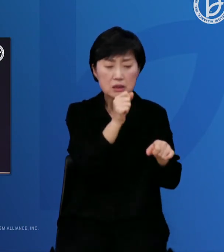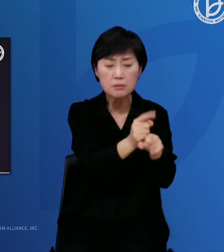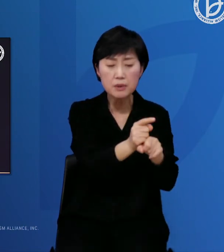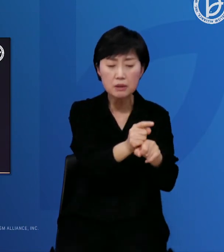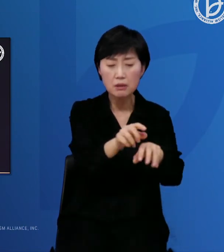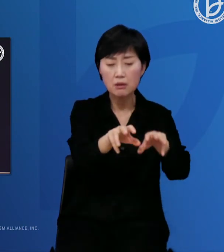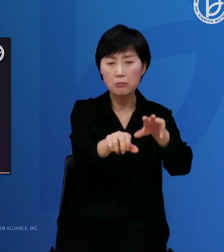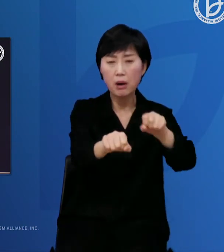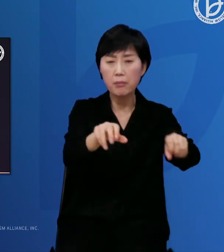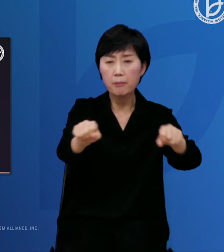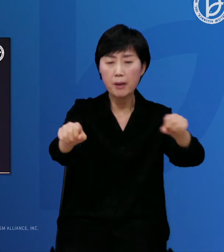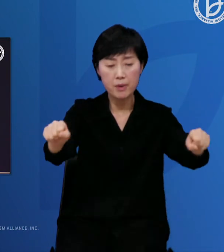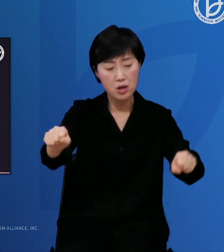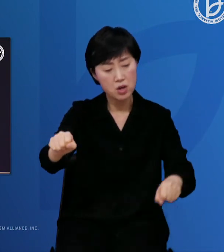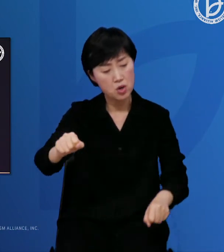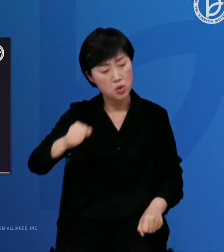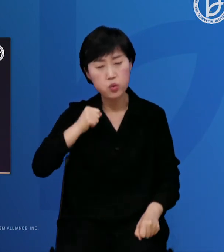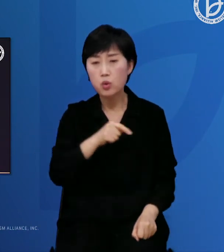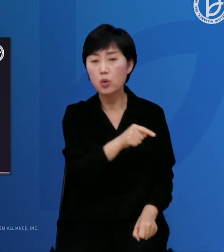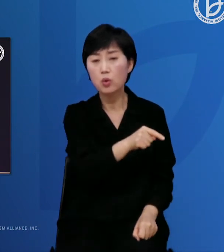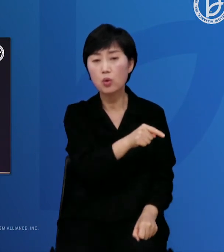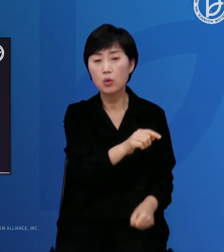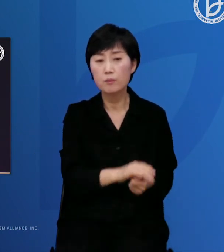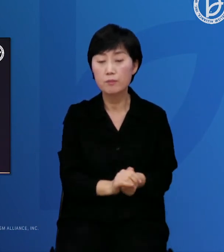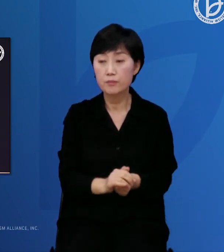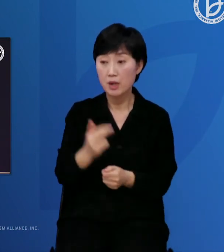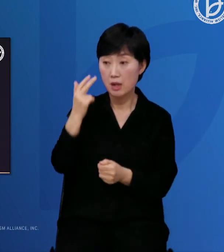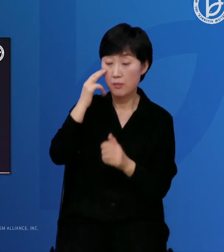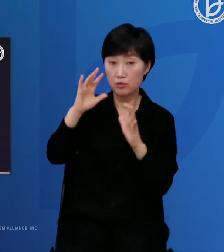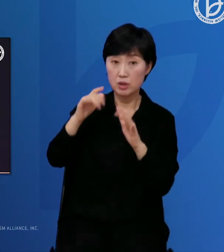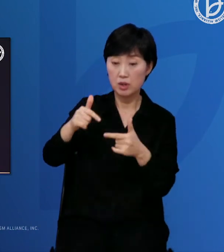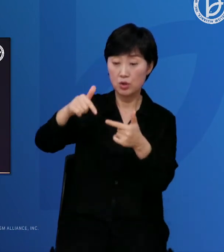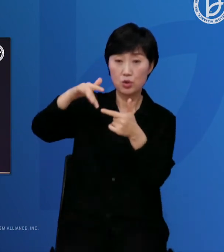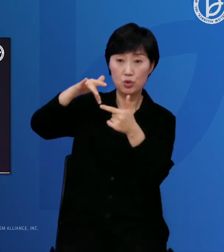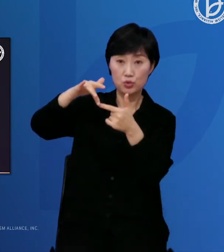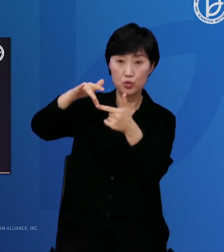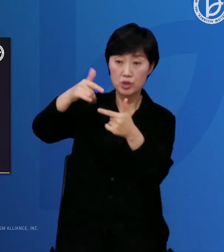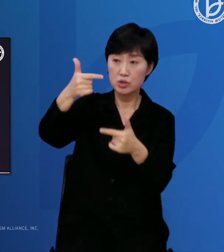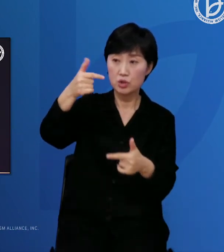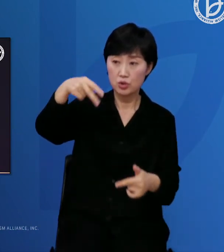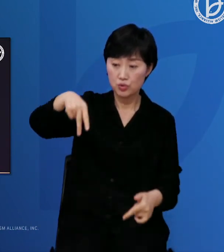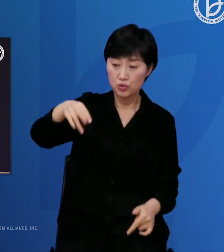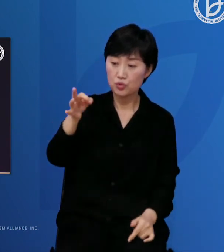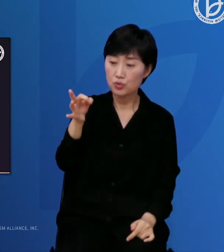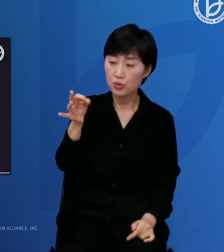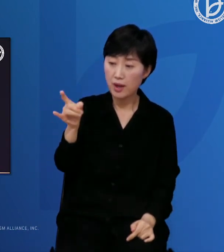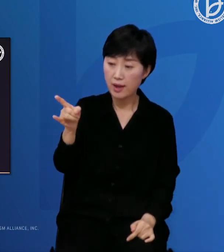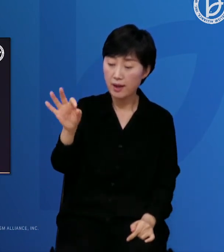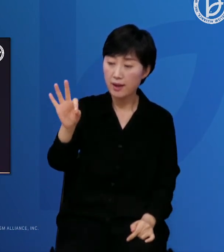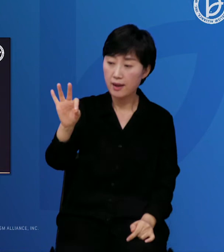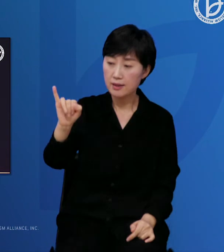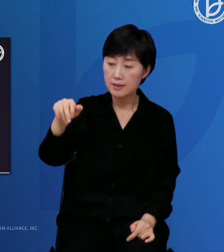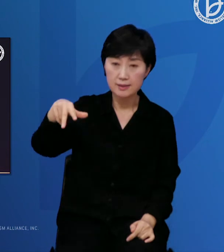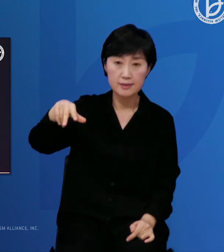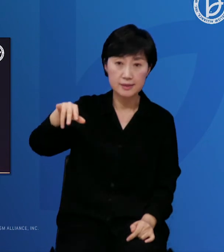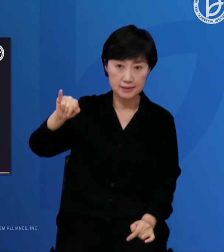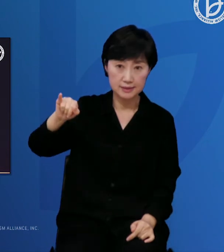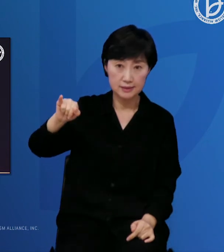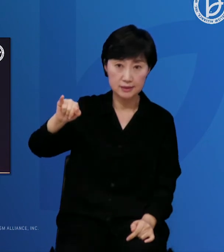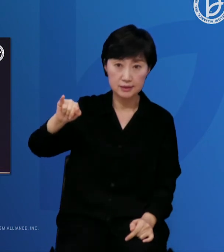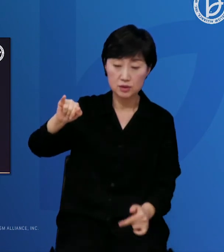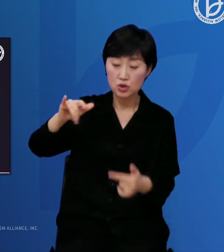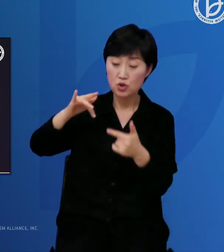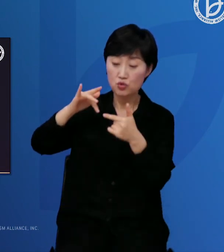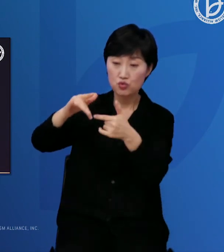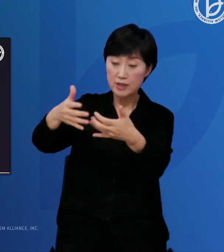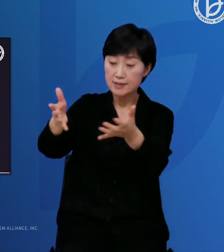world. 그 미국의 뉴 에이지 운동하는 사람들은 뭐 합니까? 사단 숭배 안 합니까? 그렇죠. What did the New Agers in